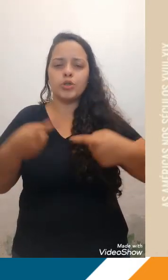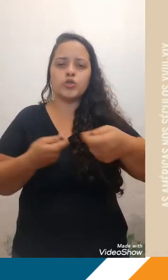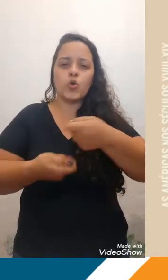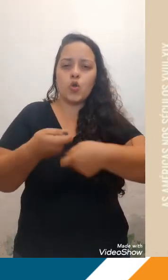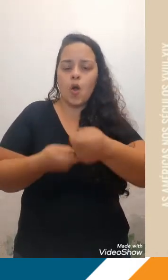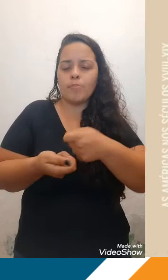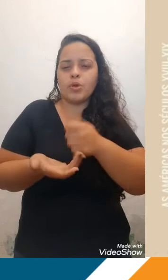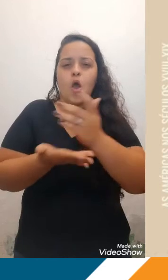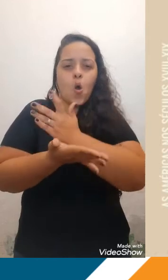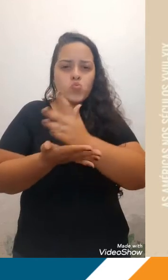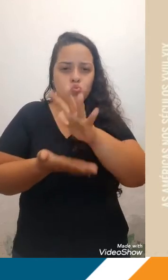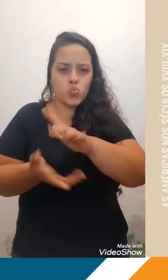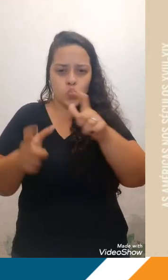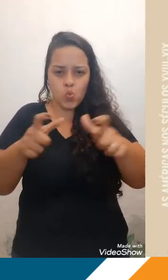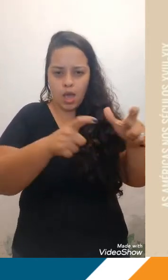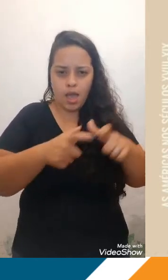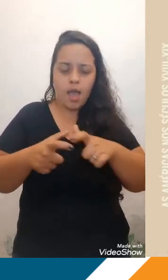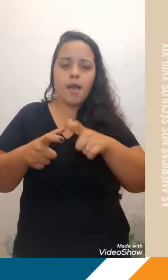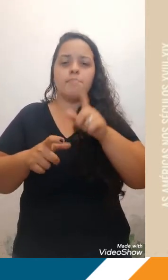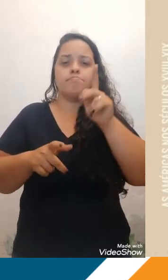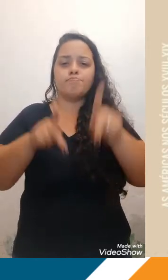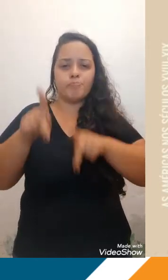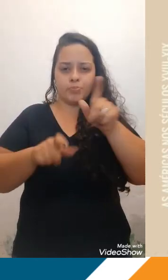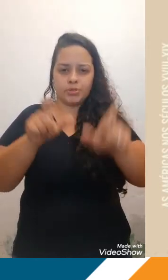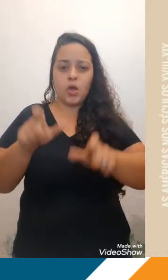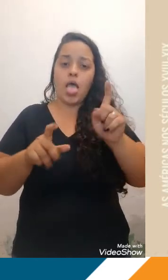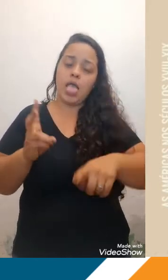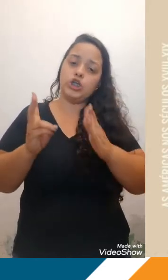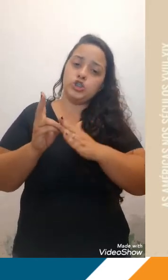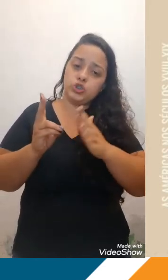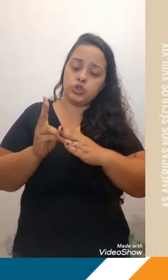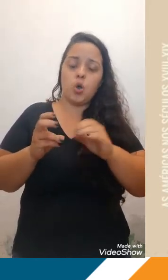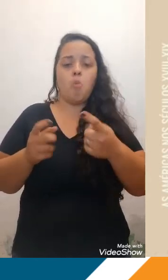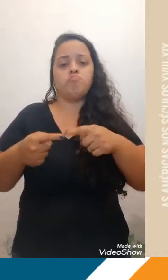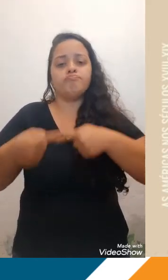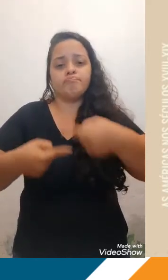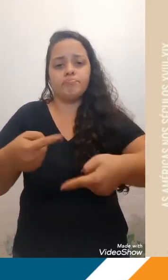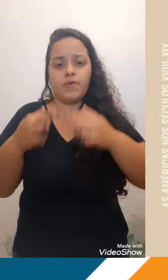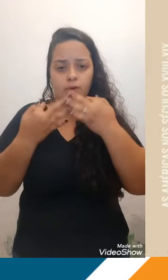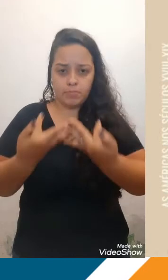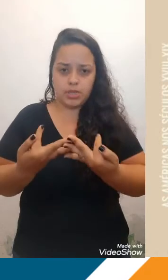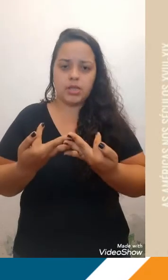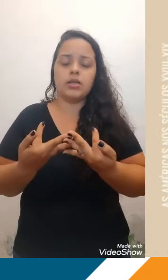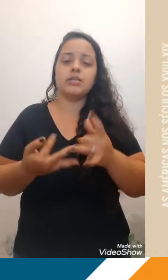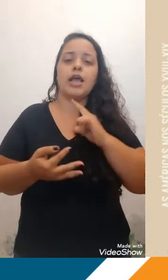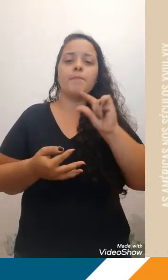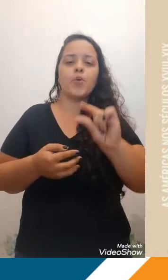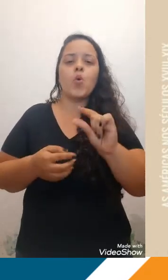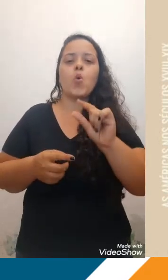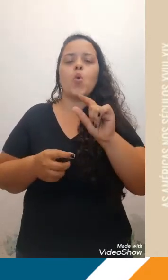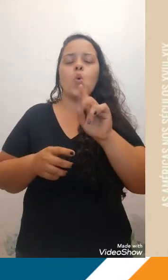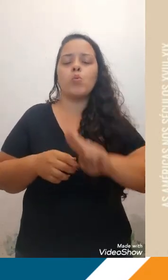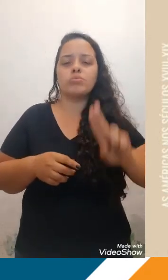é, em algumas regiões, a maioria da população ainda era indígena ou de seus descendentes, e com a pouca utilização da mão de